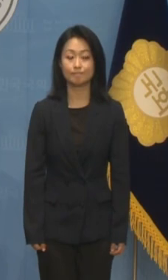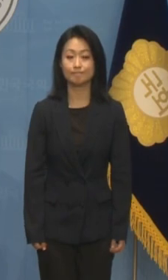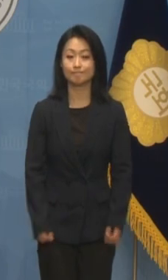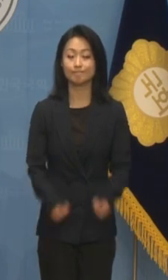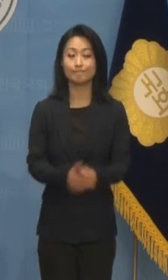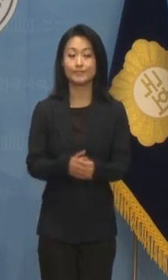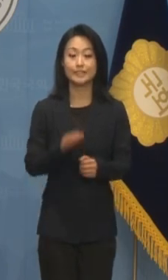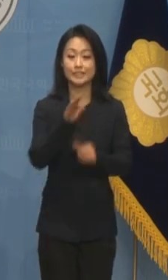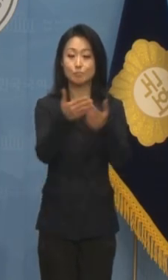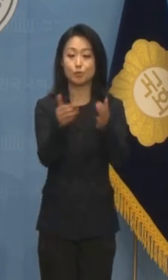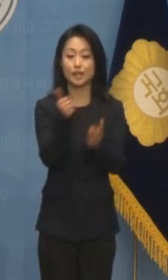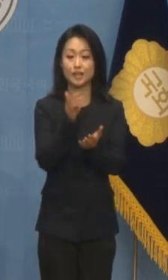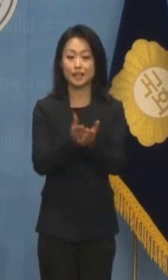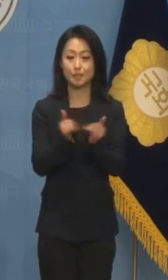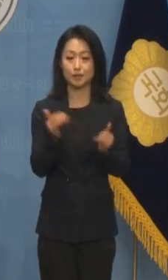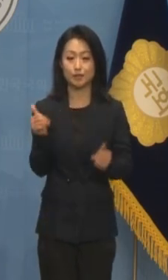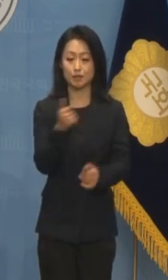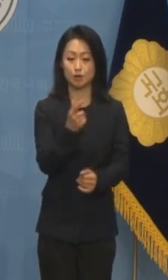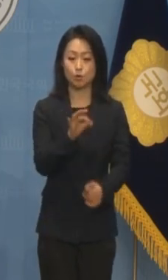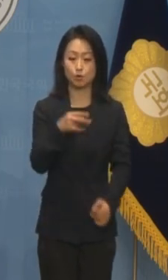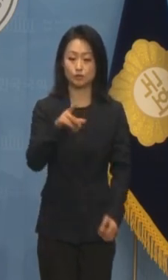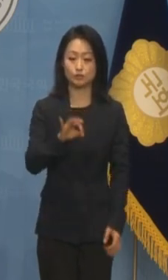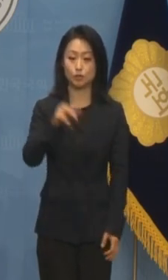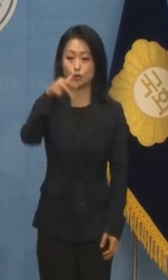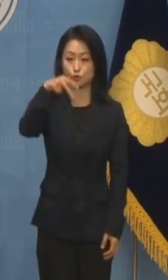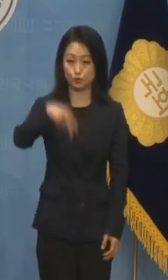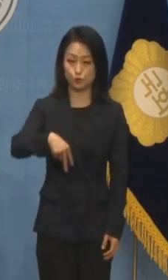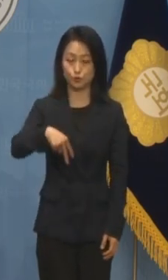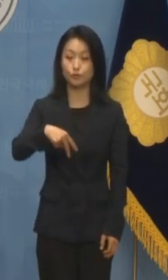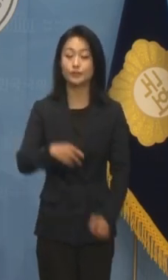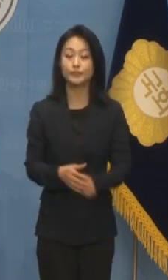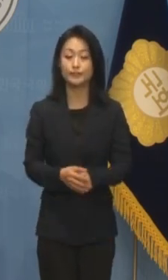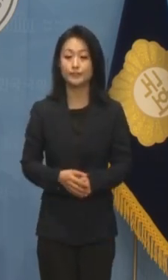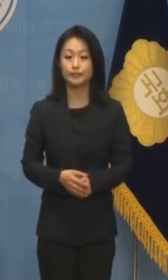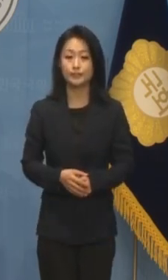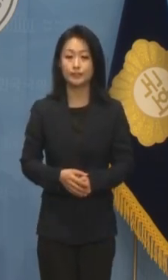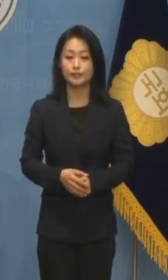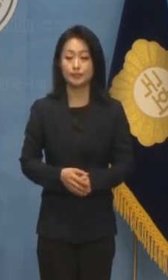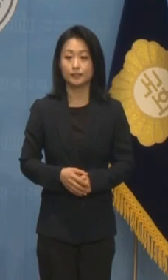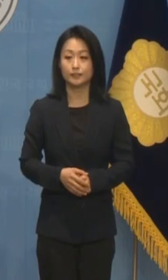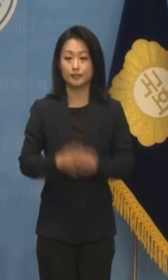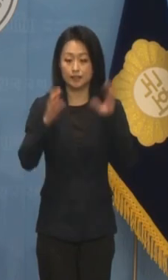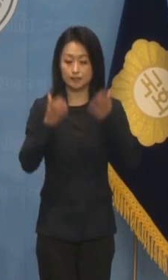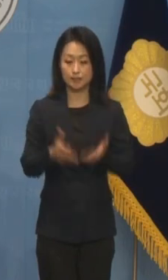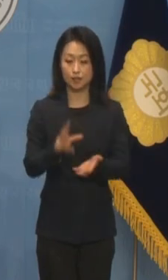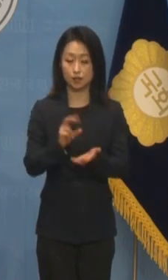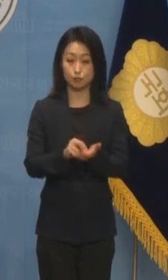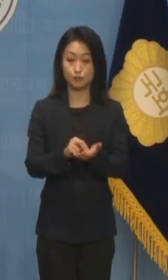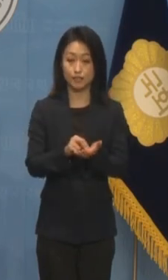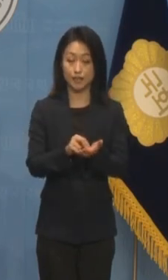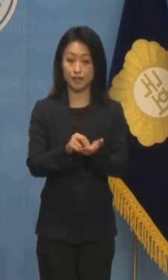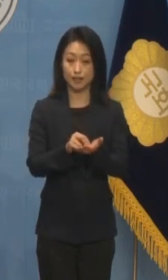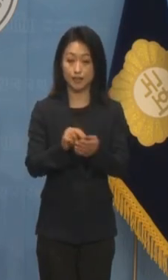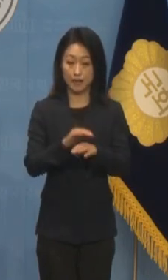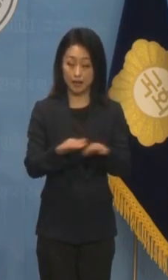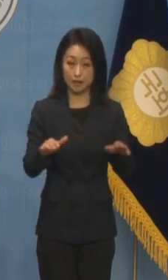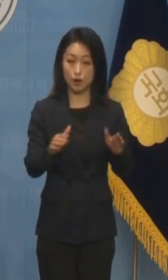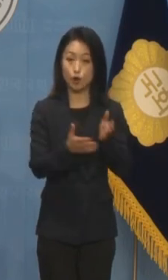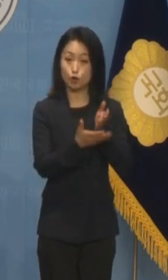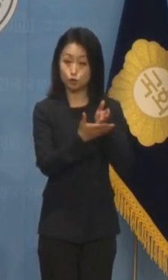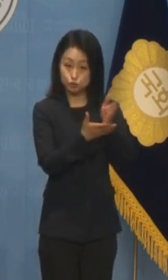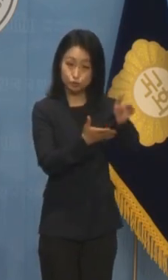시작하겠습니다. 진보당 대변인 홍성규입니다. 오늘 한 가지 말씀 드리겠습니다. 저출생 수석 신설보다